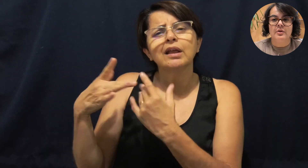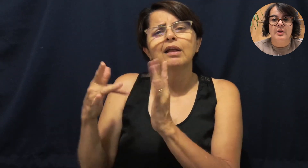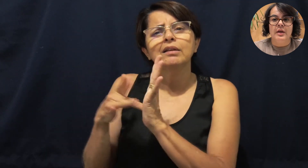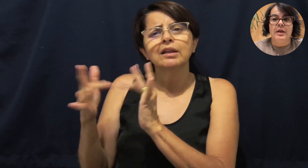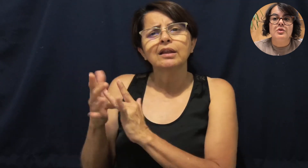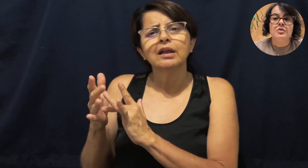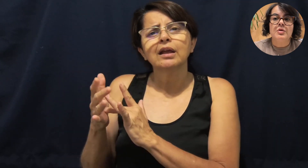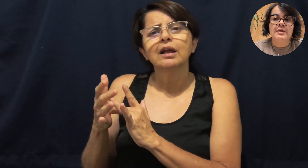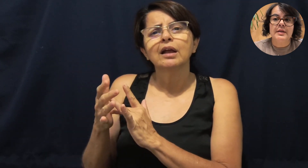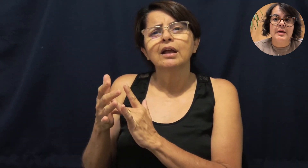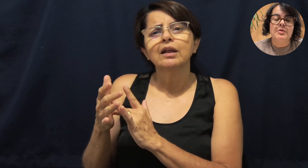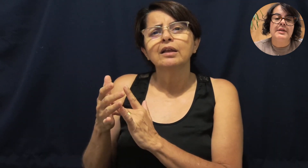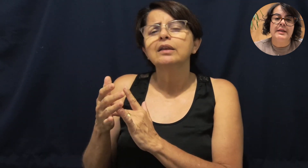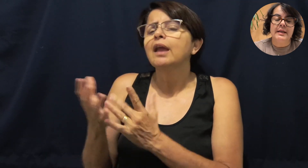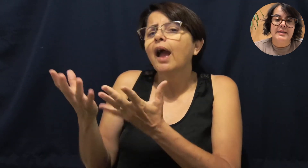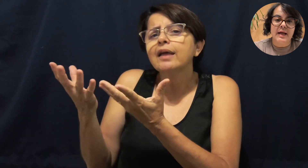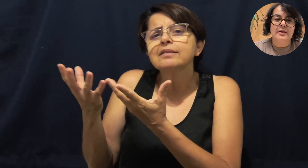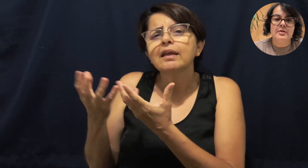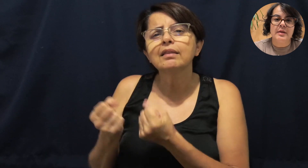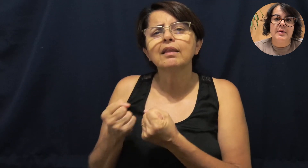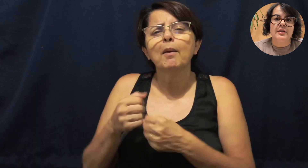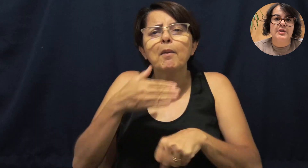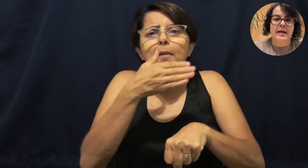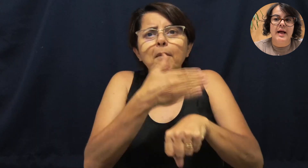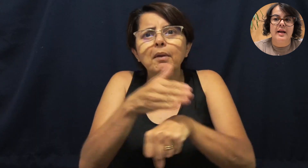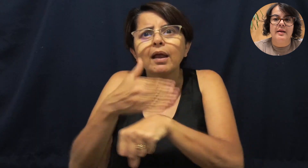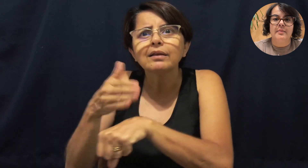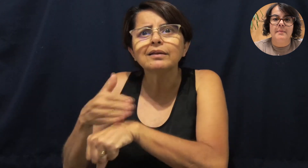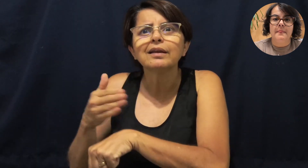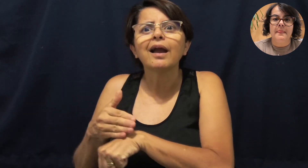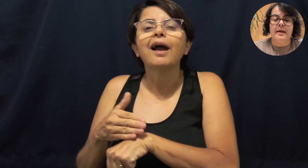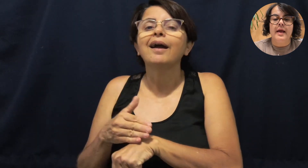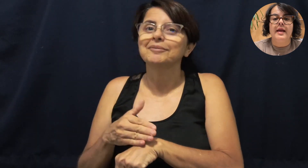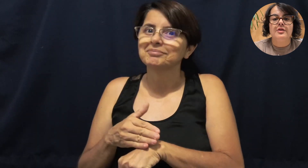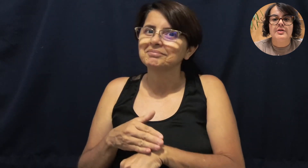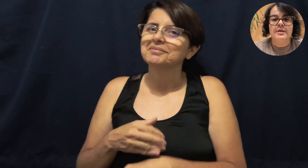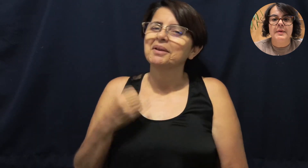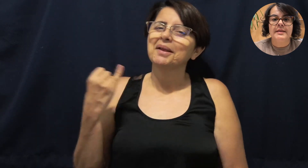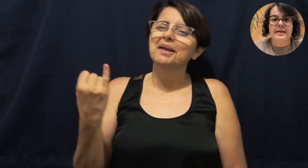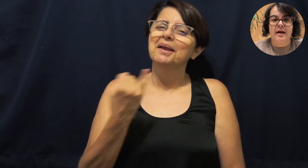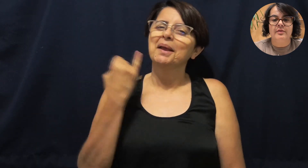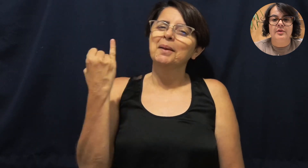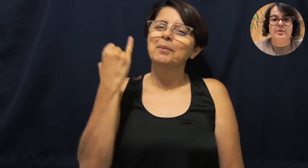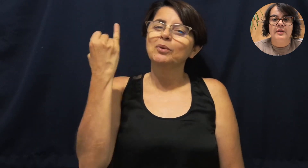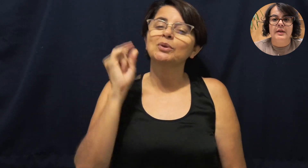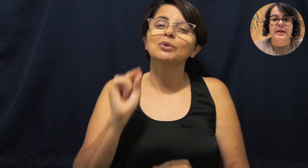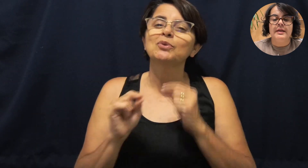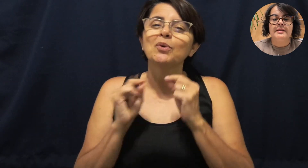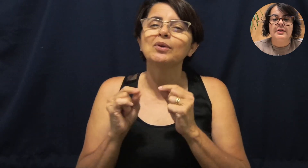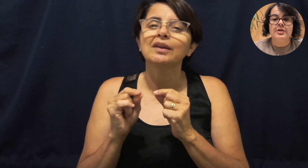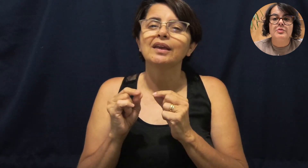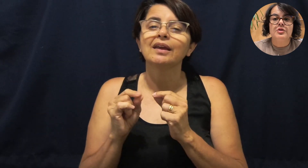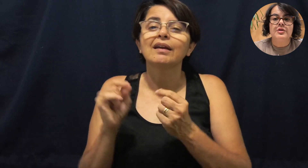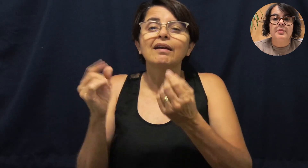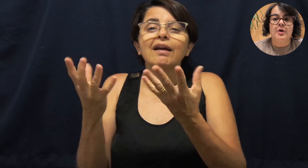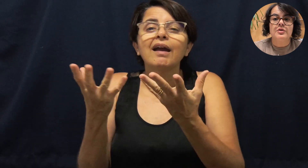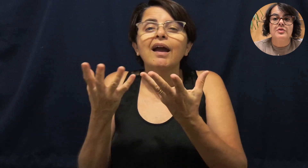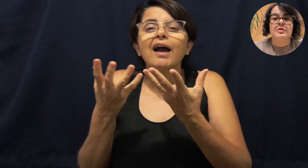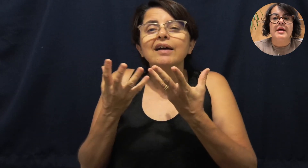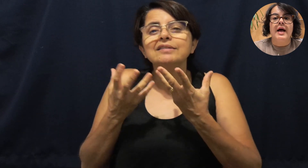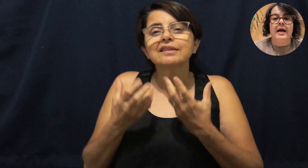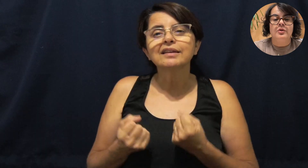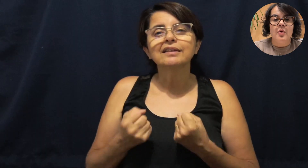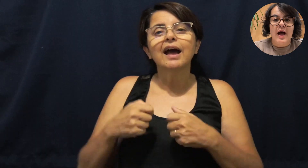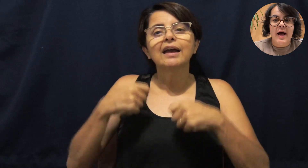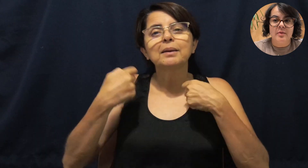Cristo e nos mostramos interessados em praticá-la, é indispensável que estejamos